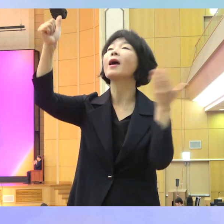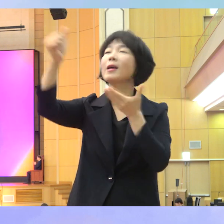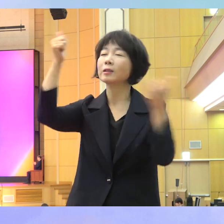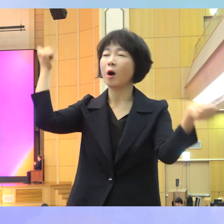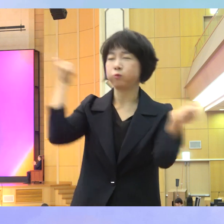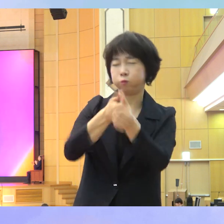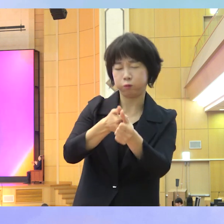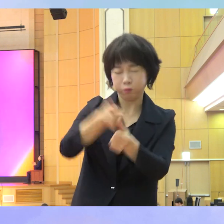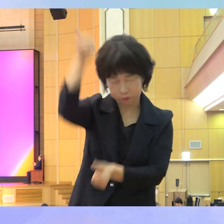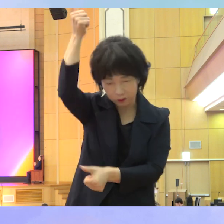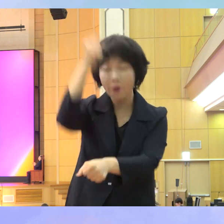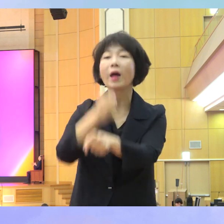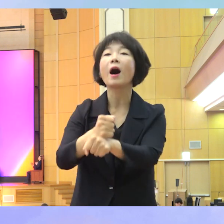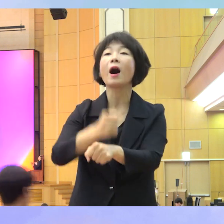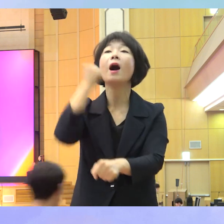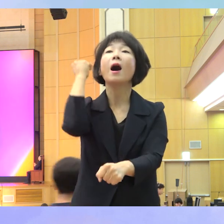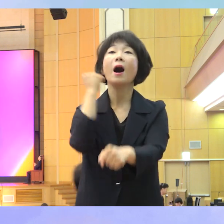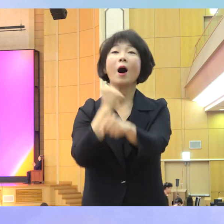주께서